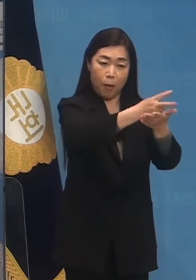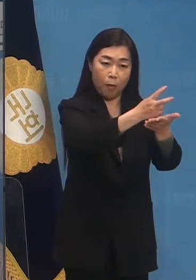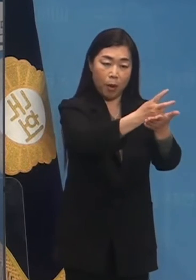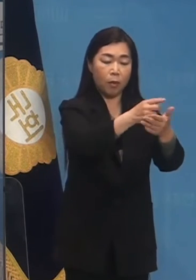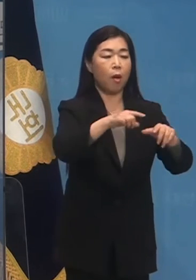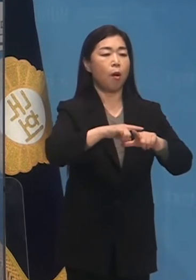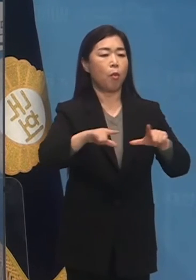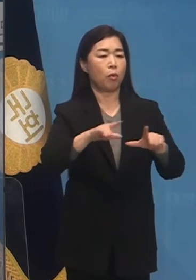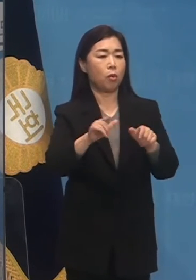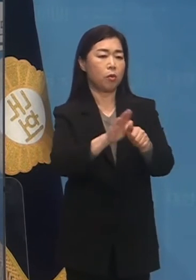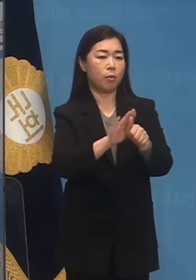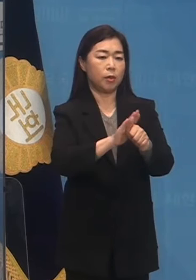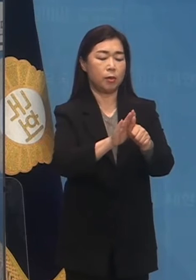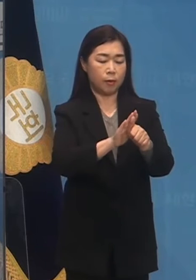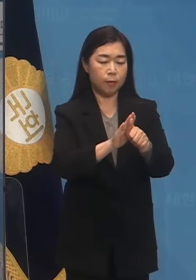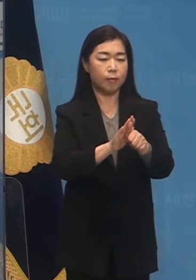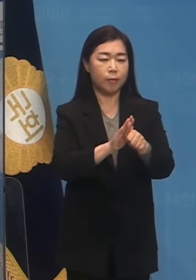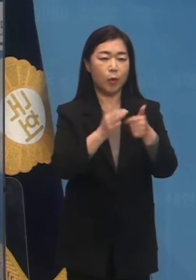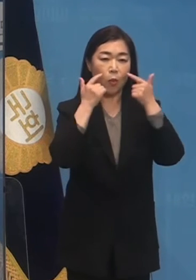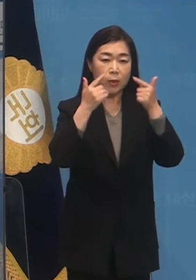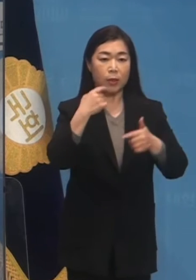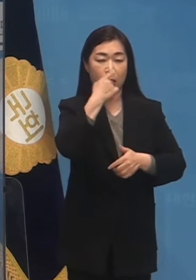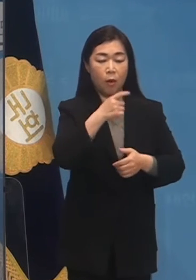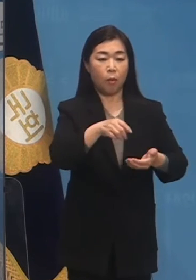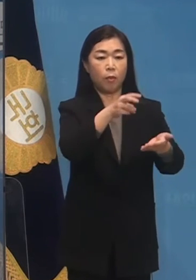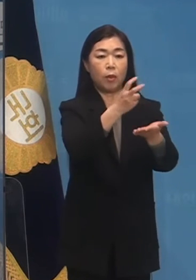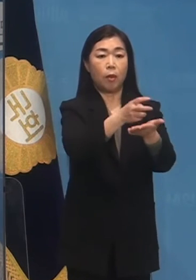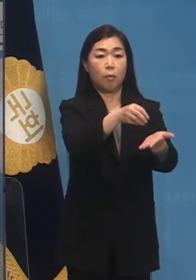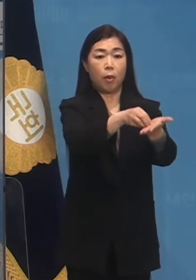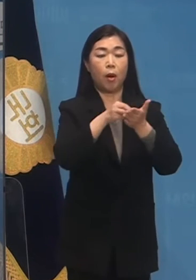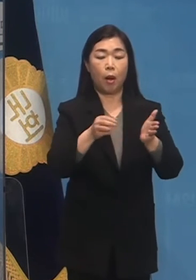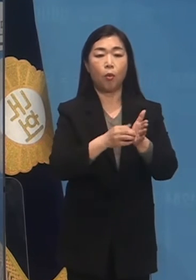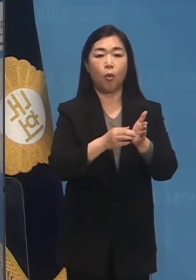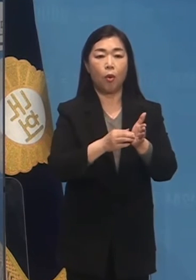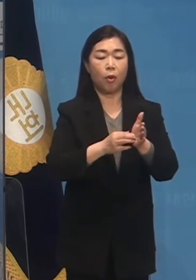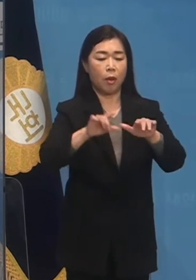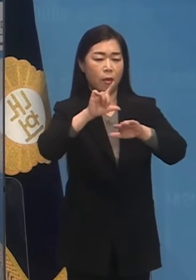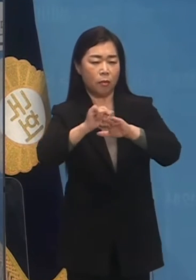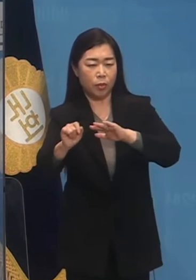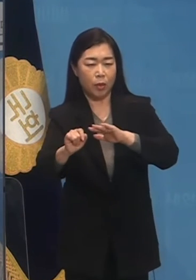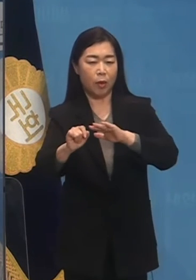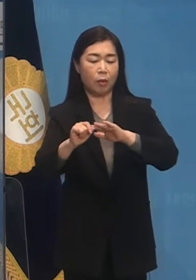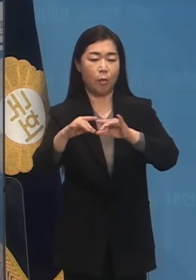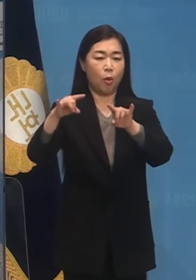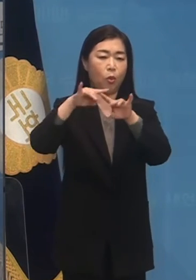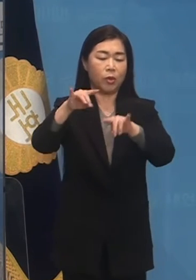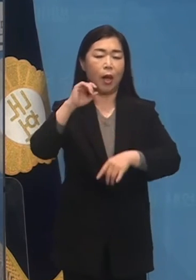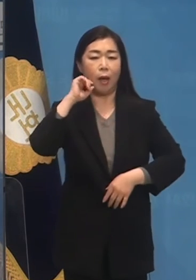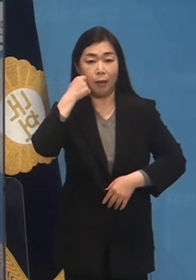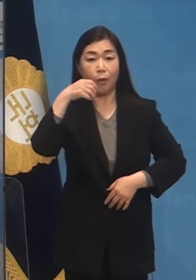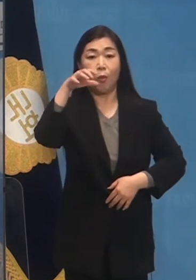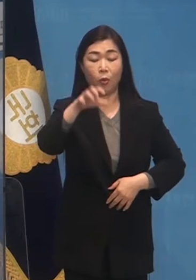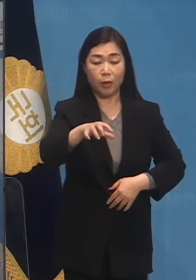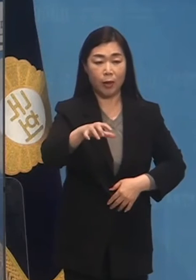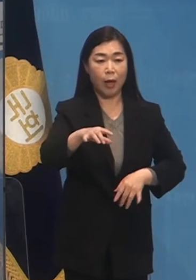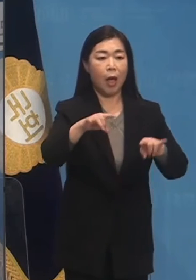경기통신사업법에 보편적 서비스의 개념을 도입하여 낙도 오지 농촌지역과 사회적 약자의